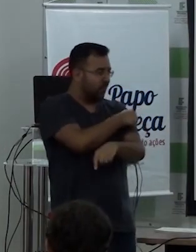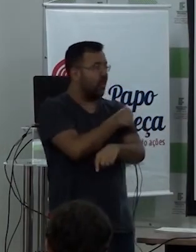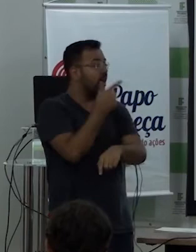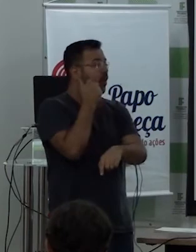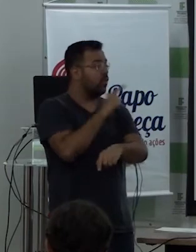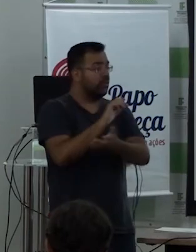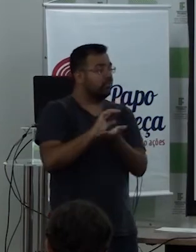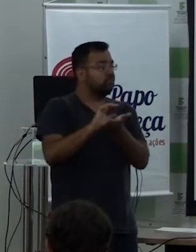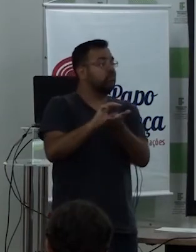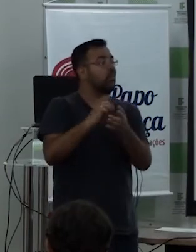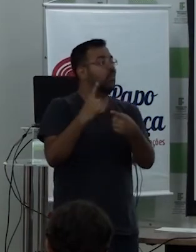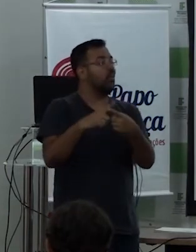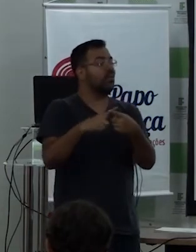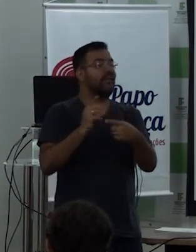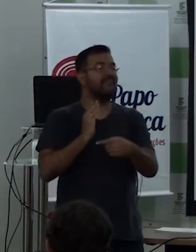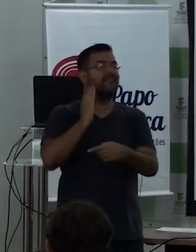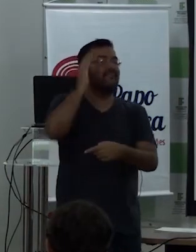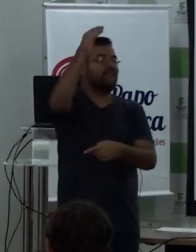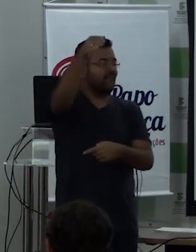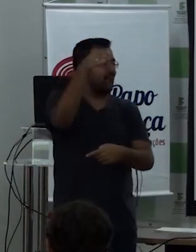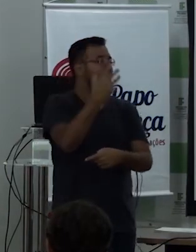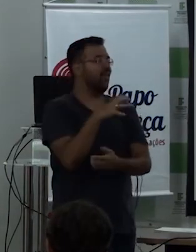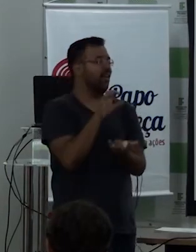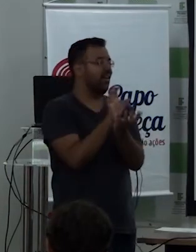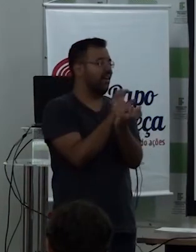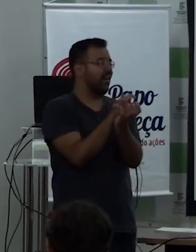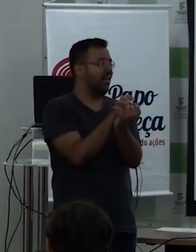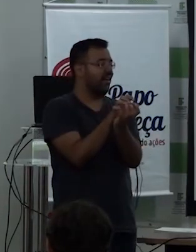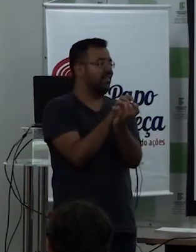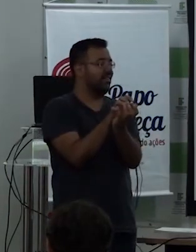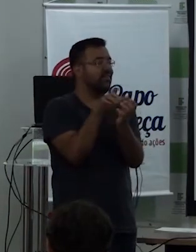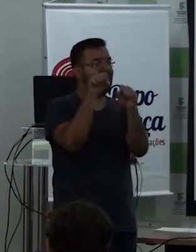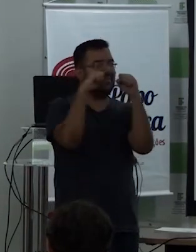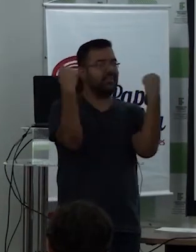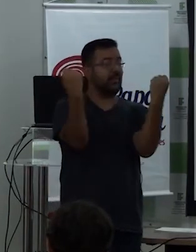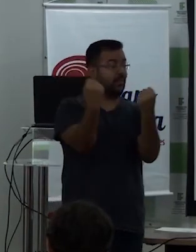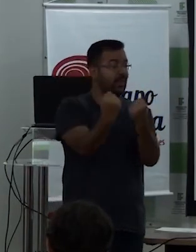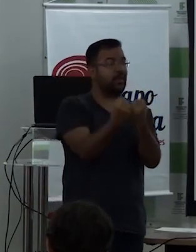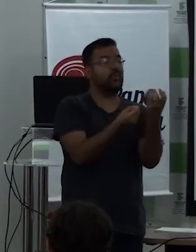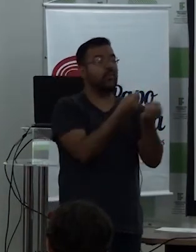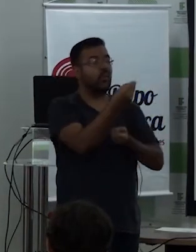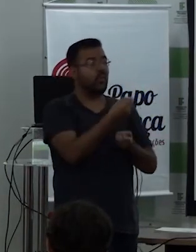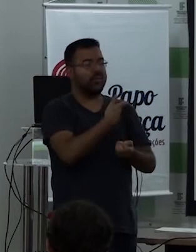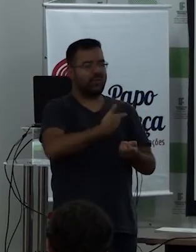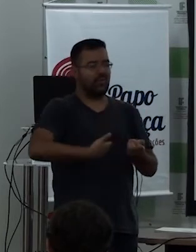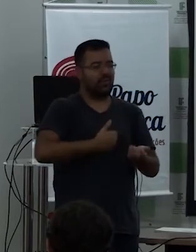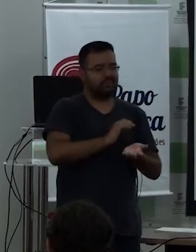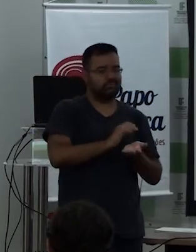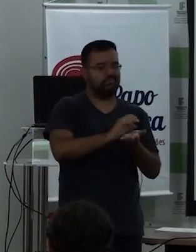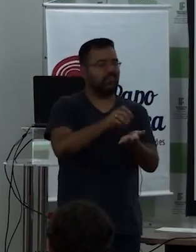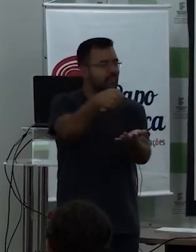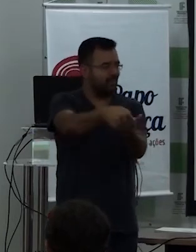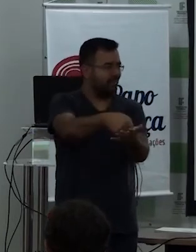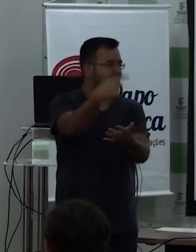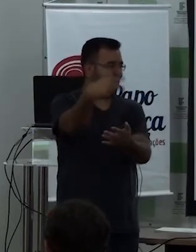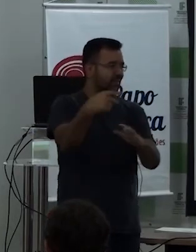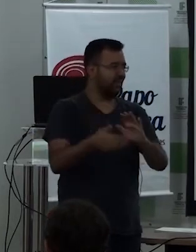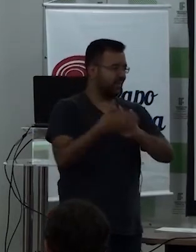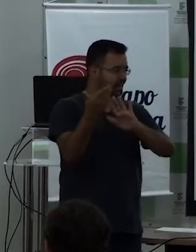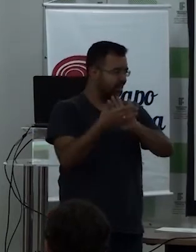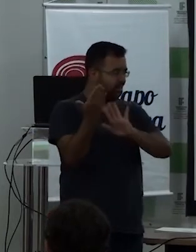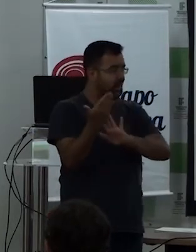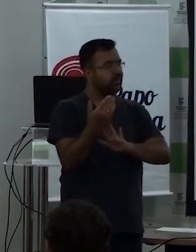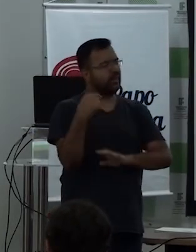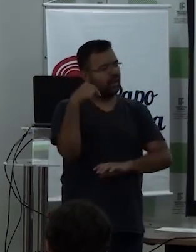participação delas no evento que aconteceu no Recife. E o CEFOR, através do seu conselho de gestão, considerou muito importante, né, a